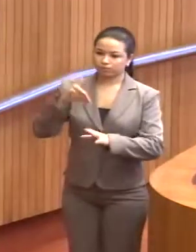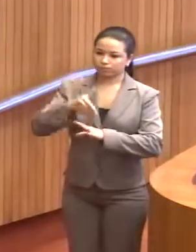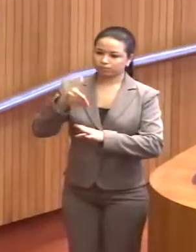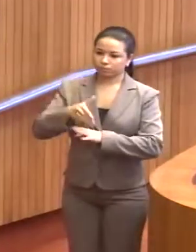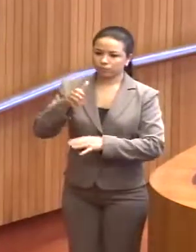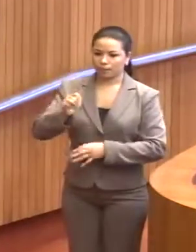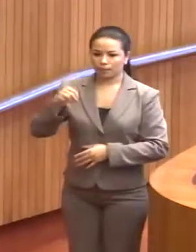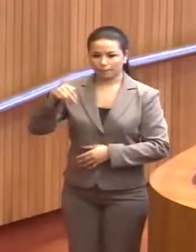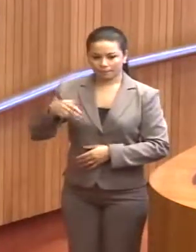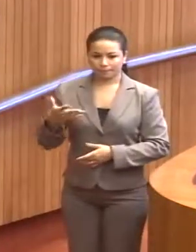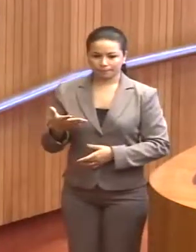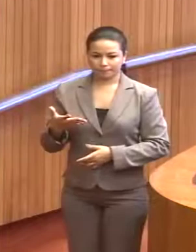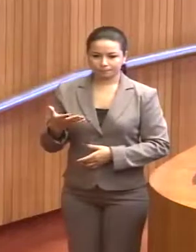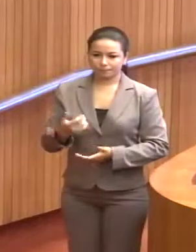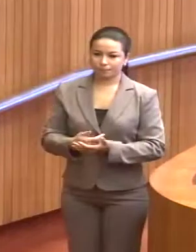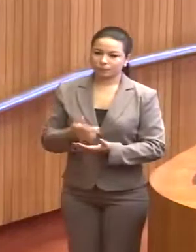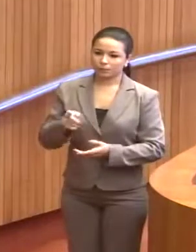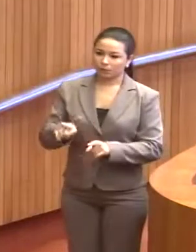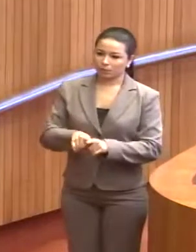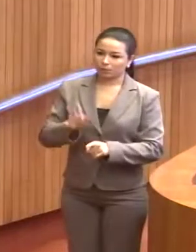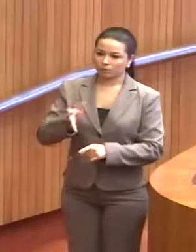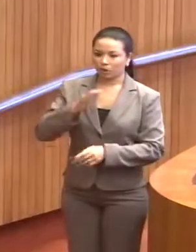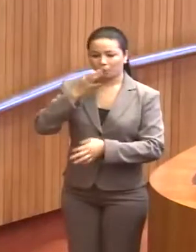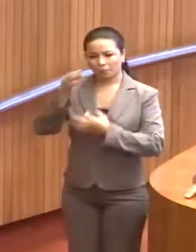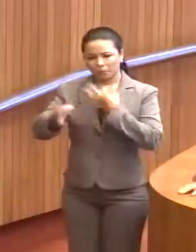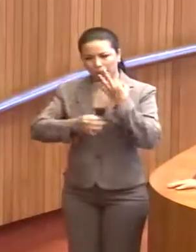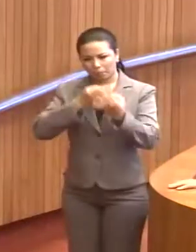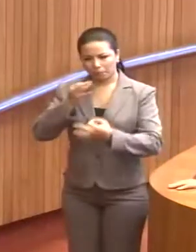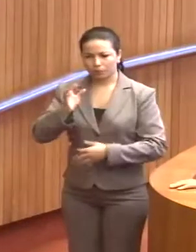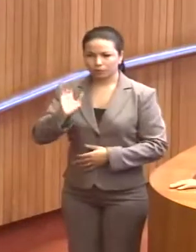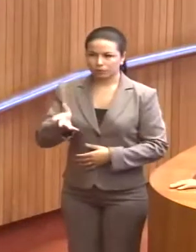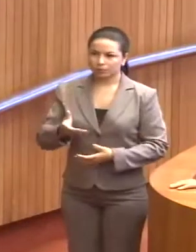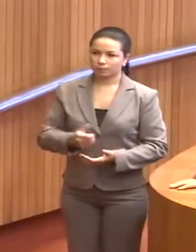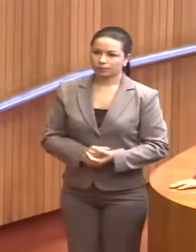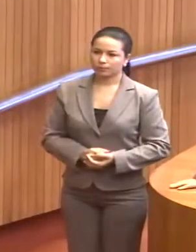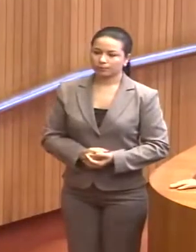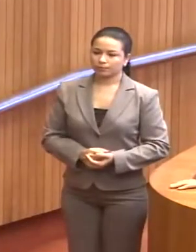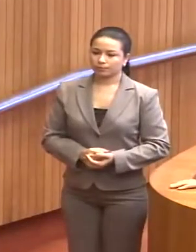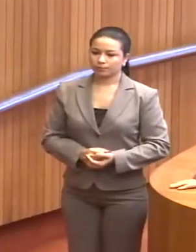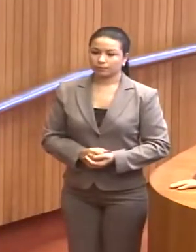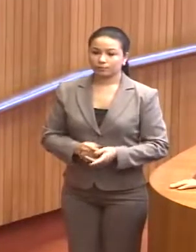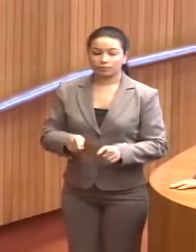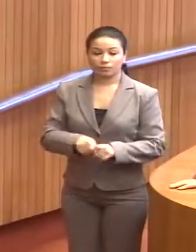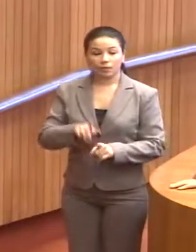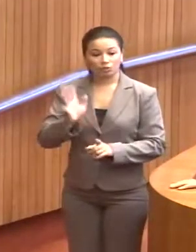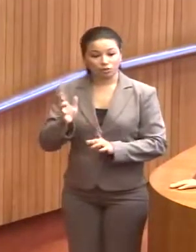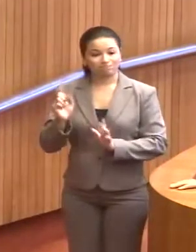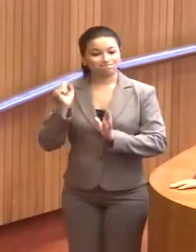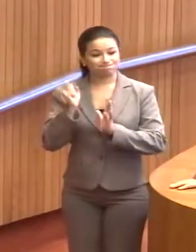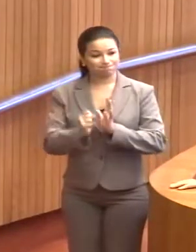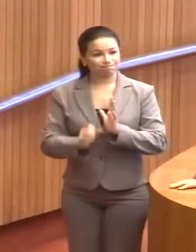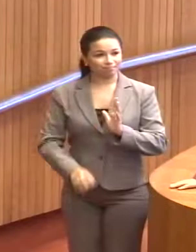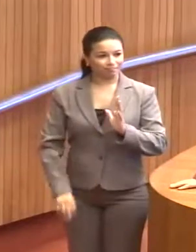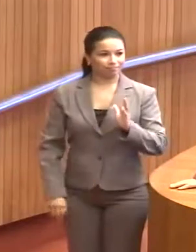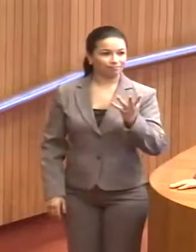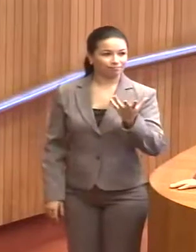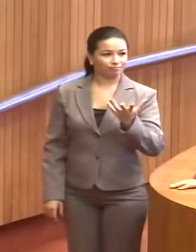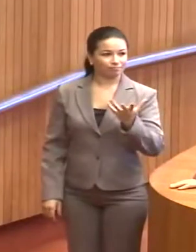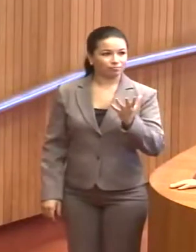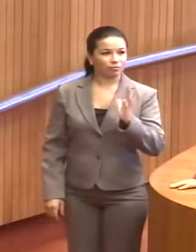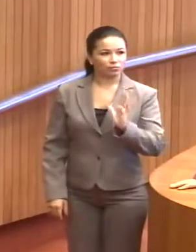AM, frequentava e dava o seu parecer, suas opiniões. E ele foi morto.